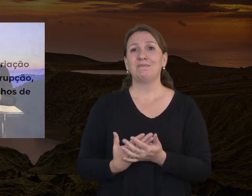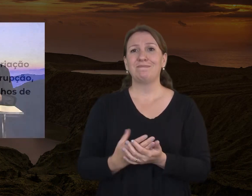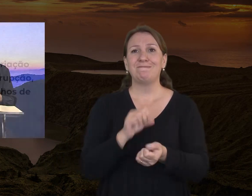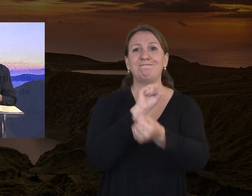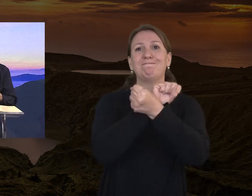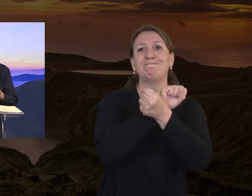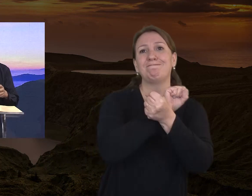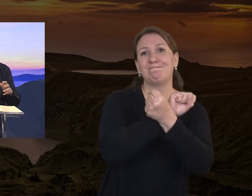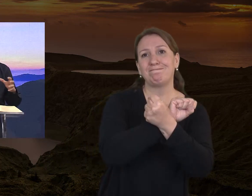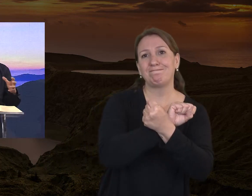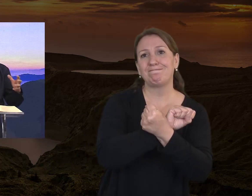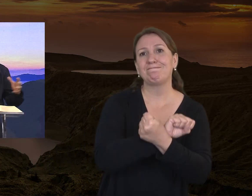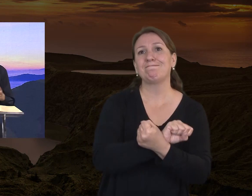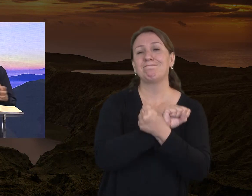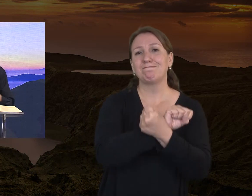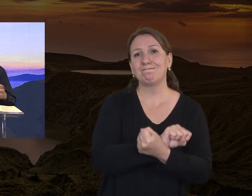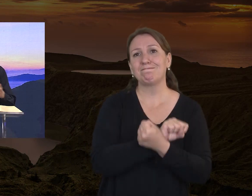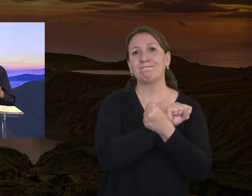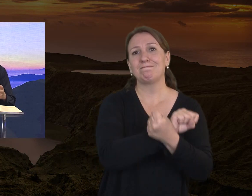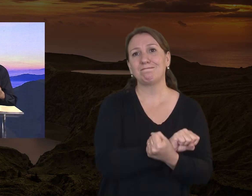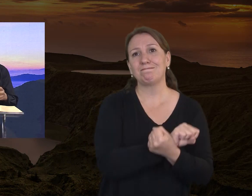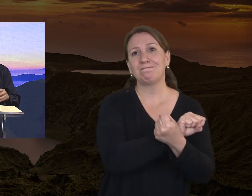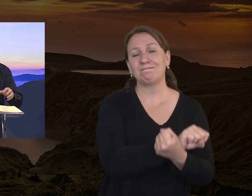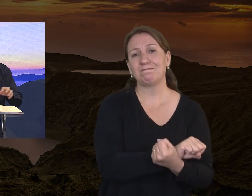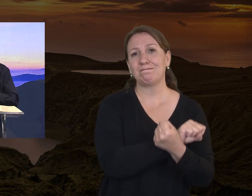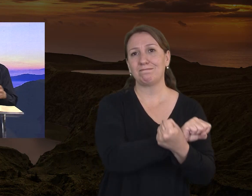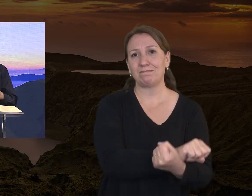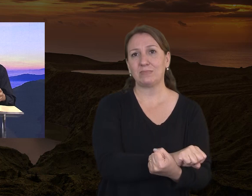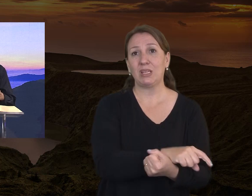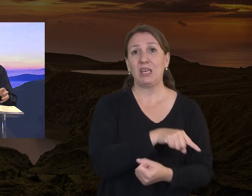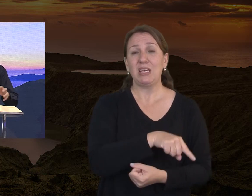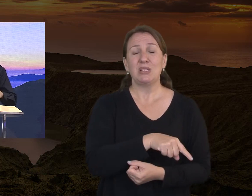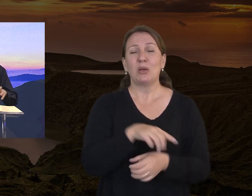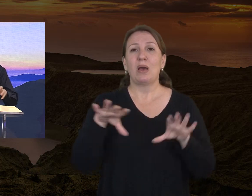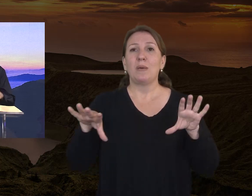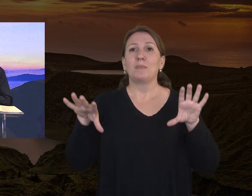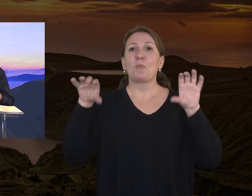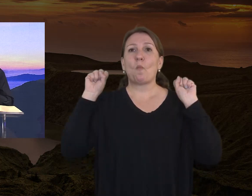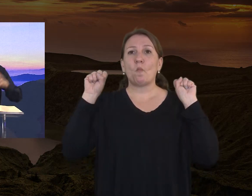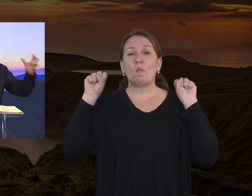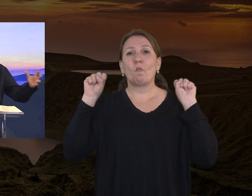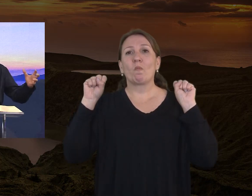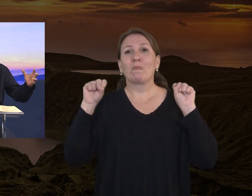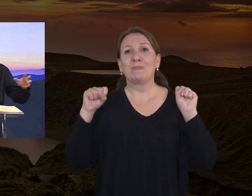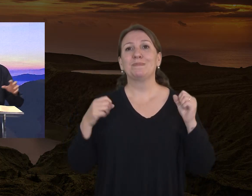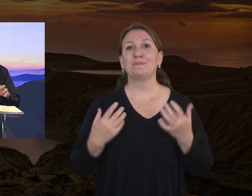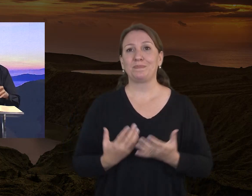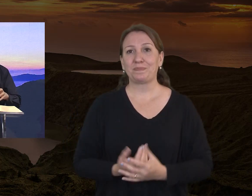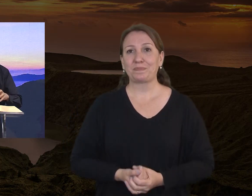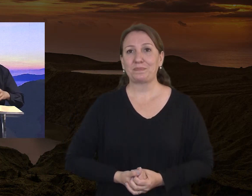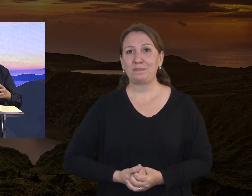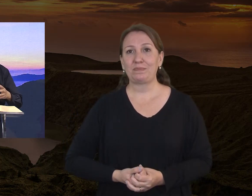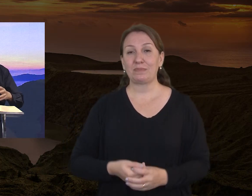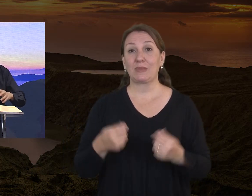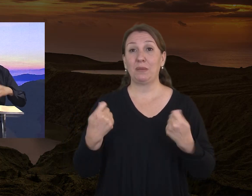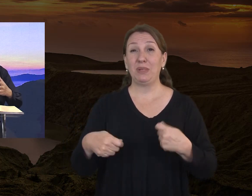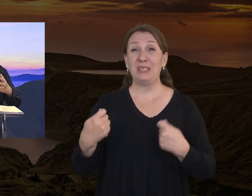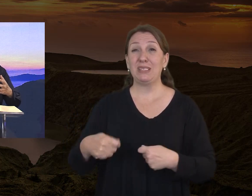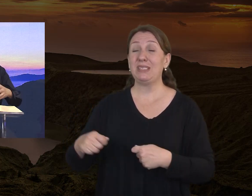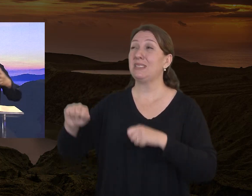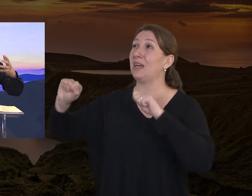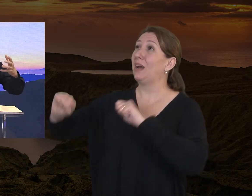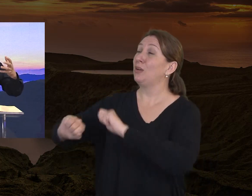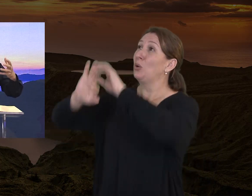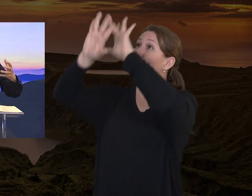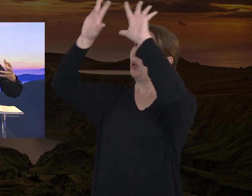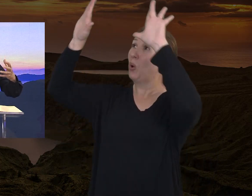da corrupção. Ela está debaixo dessa maldição. E essa maldição só vai ser desatada quando aparecer a glória